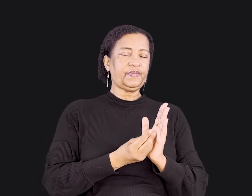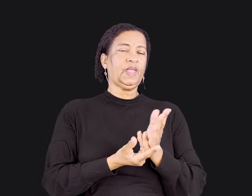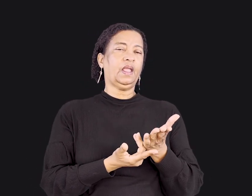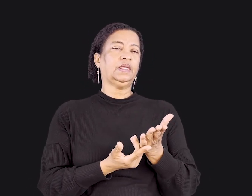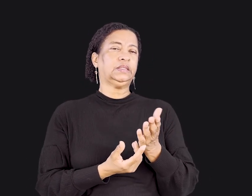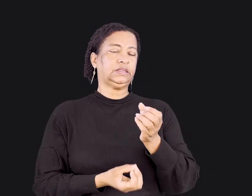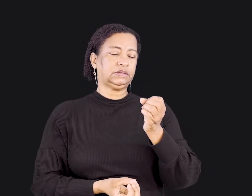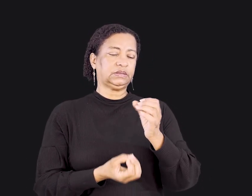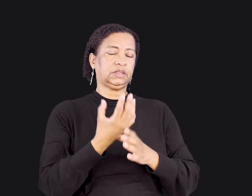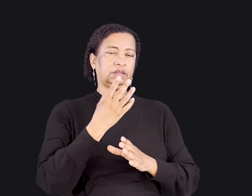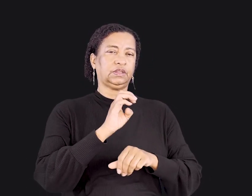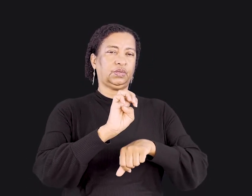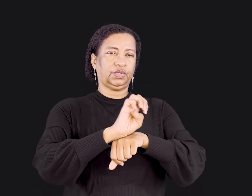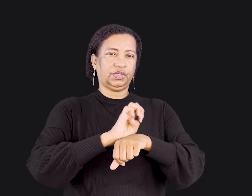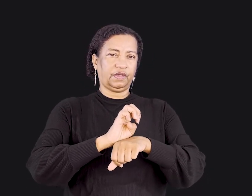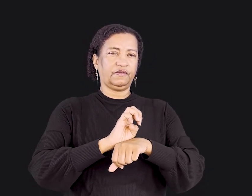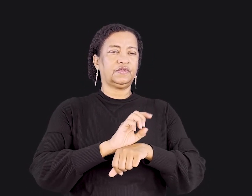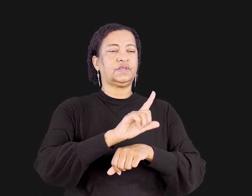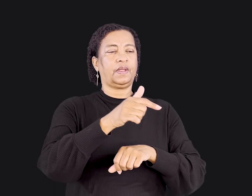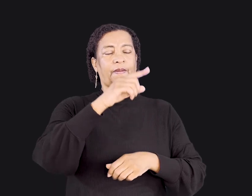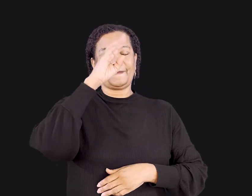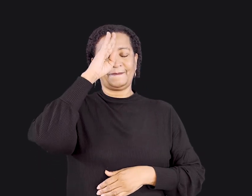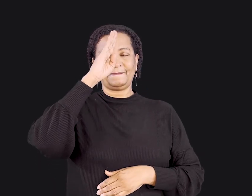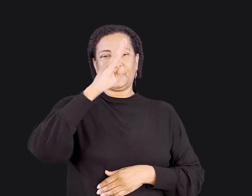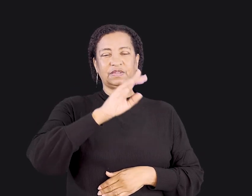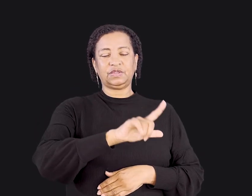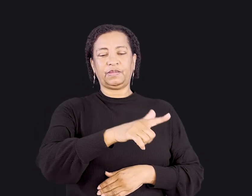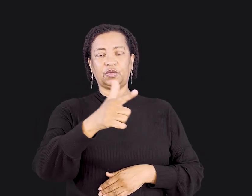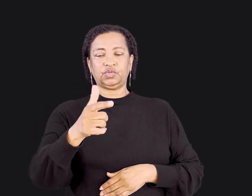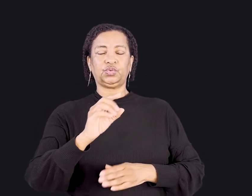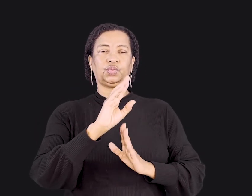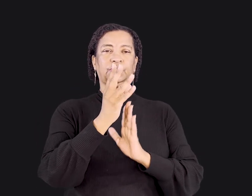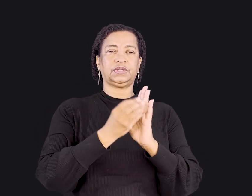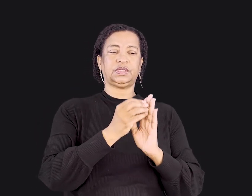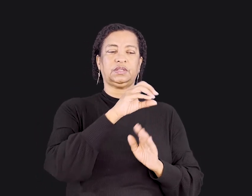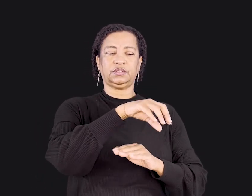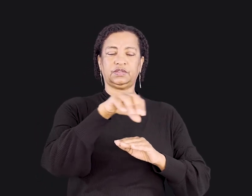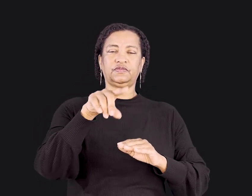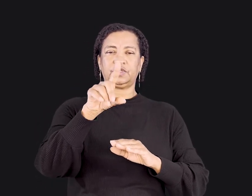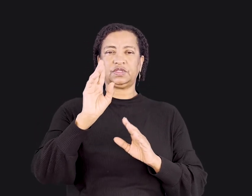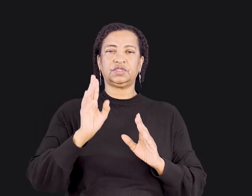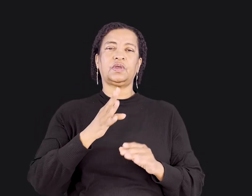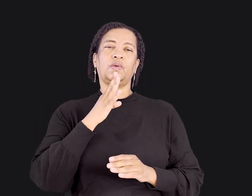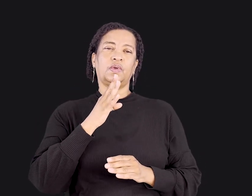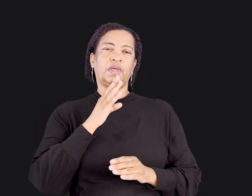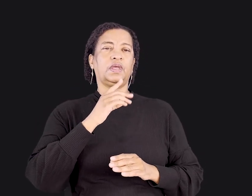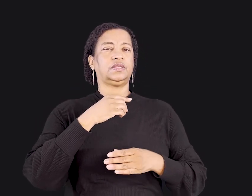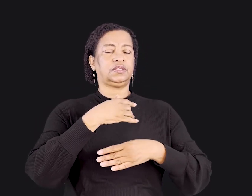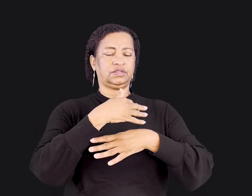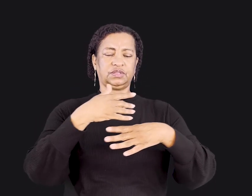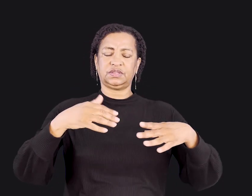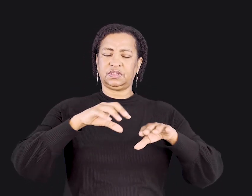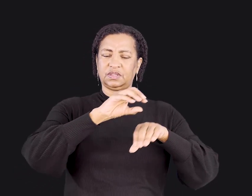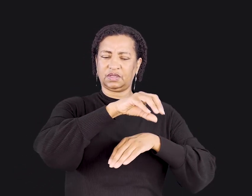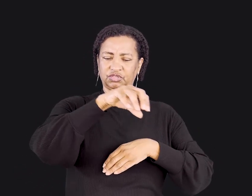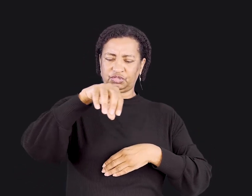tornou a igreja-mãe de outras igrejas satélites. Você já deve estar familiarizado com elas: Esmirna, Pérgamo, Tiatira,